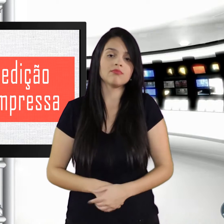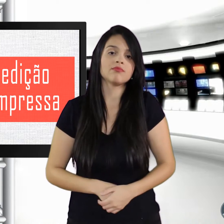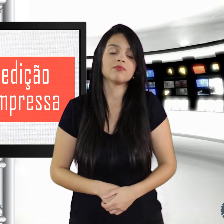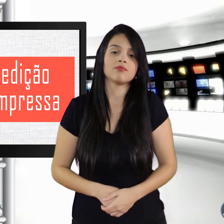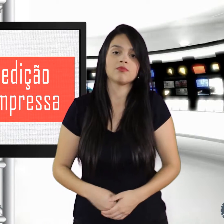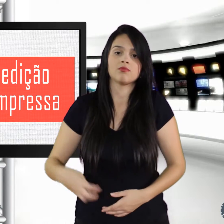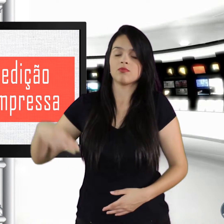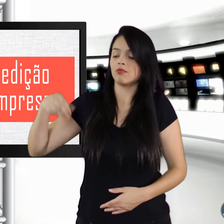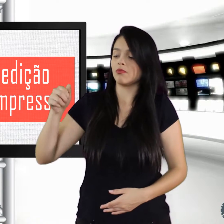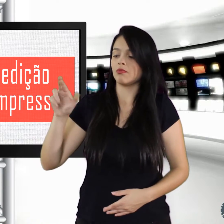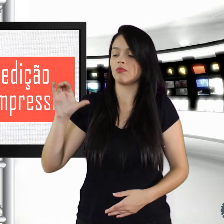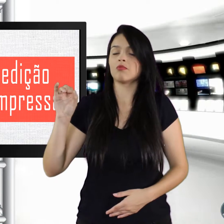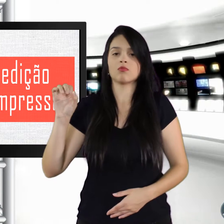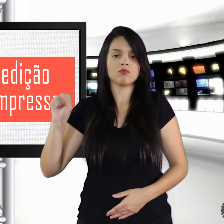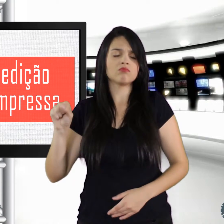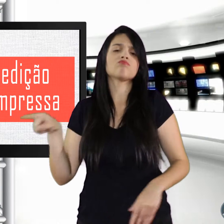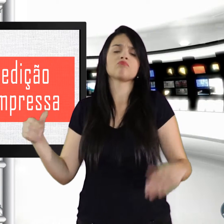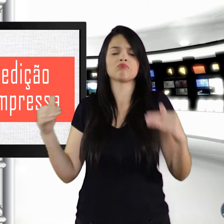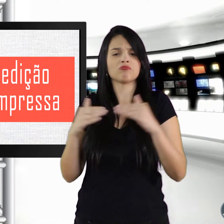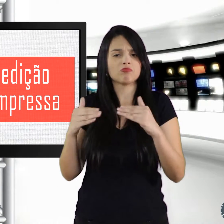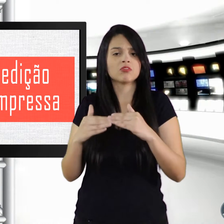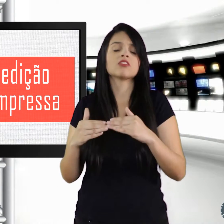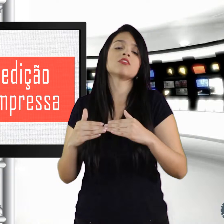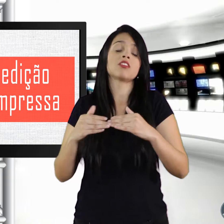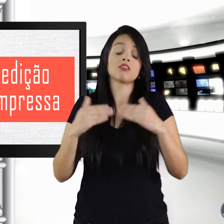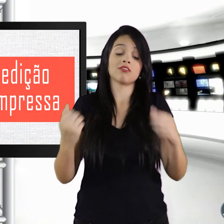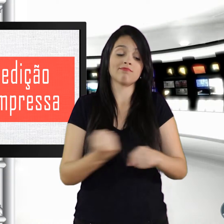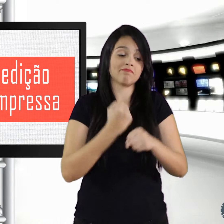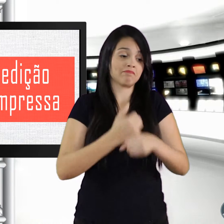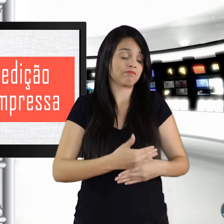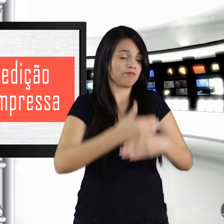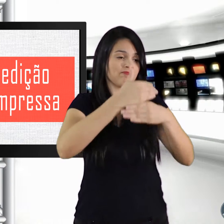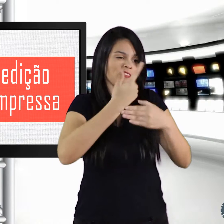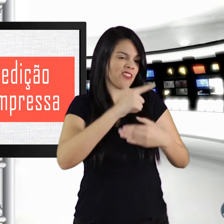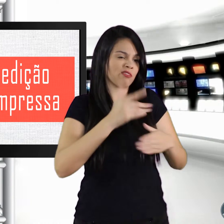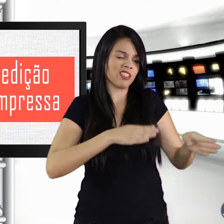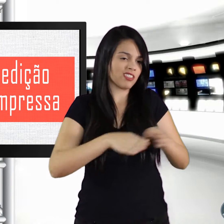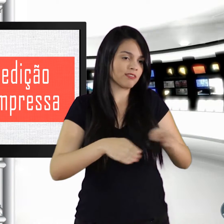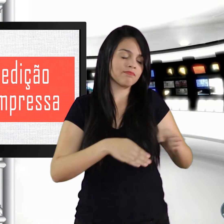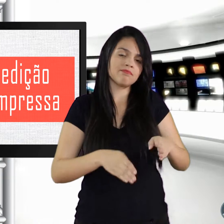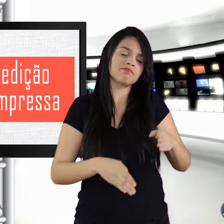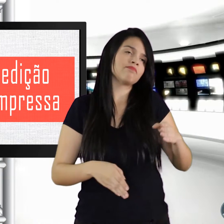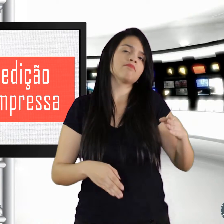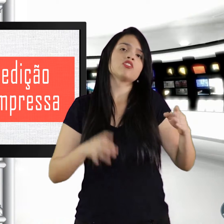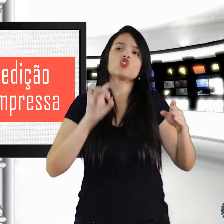Marcos Loos concorda e acrescenta que uma obra que não contempla a acessibilidade, não somente em relação aos cadeirantes, mas